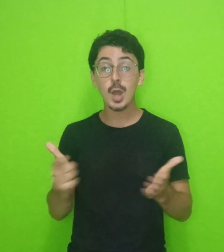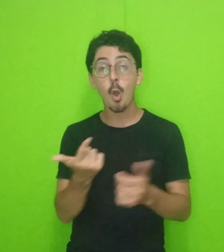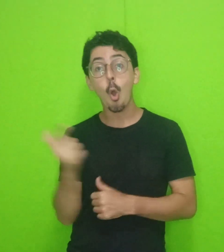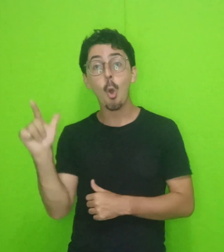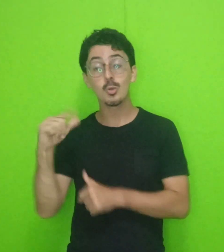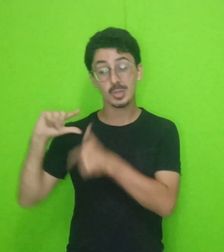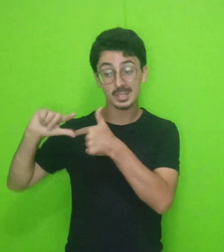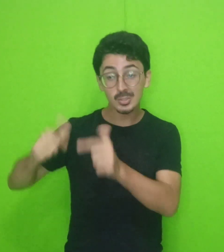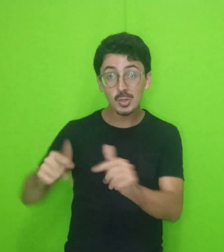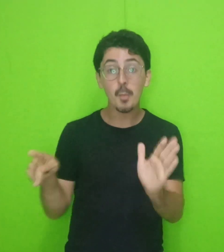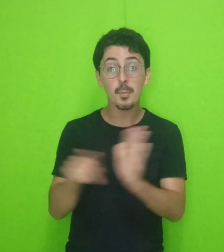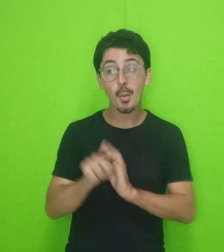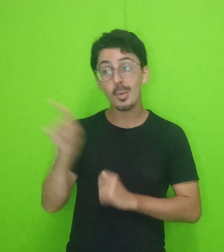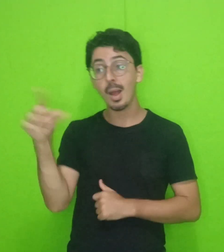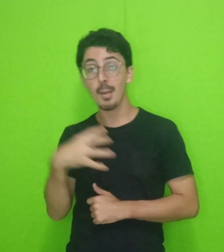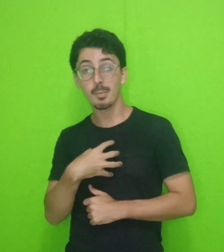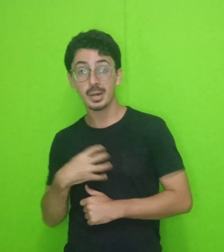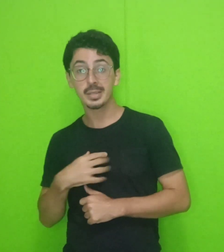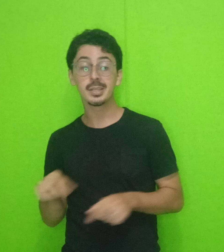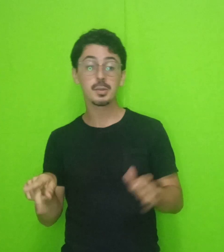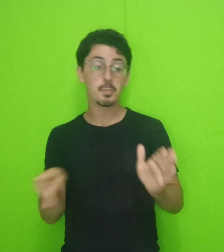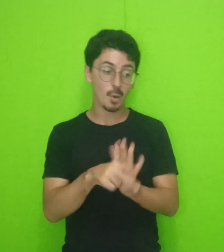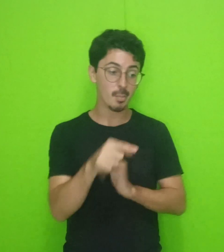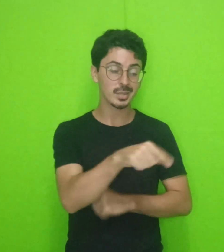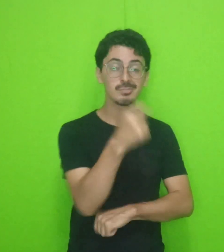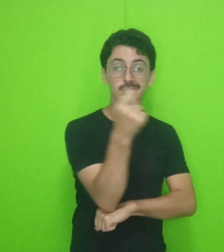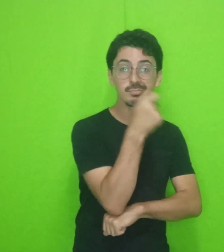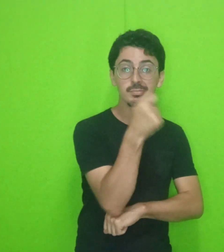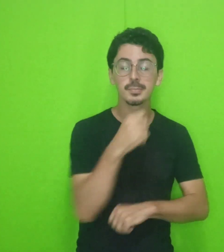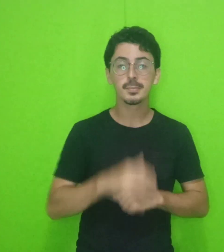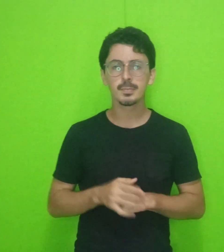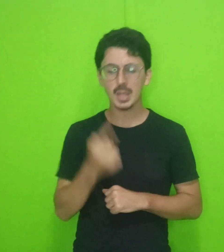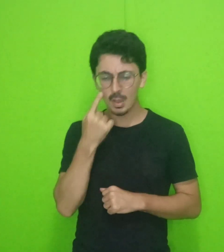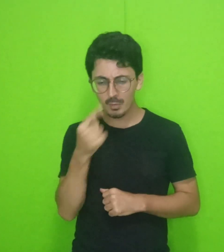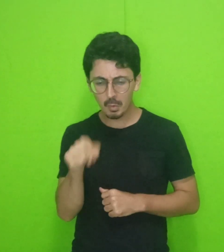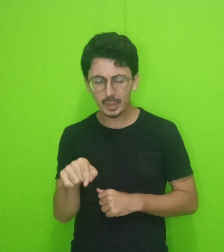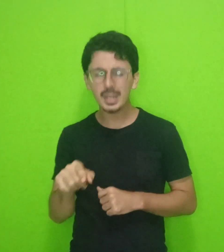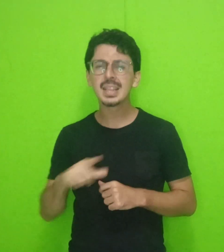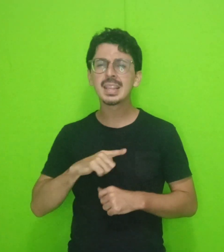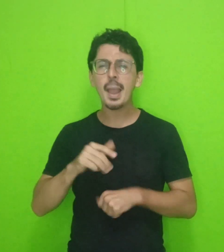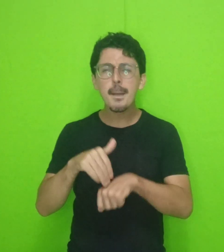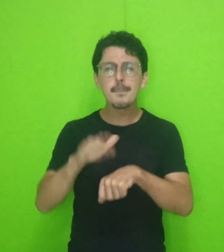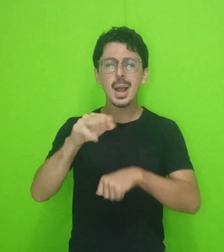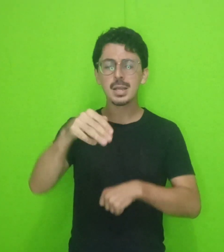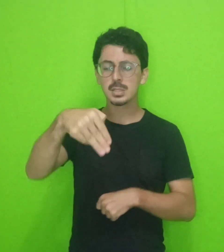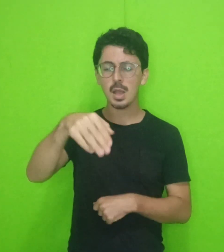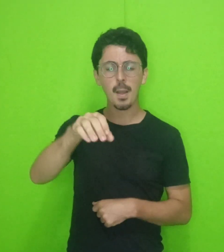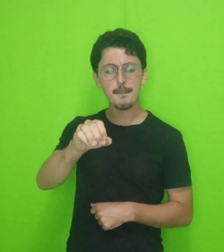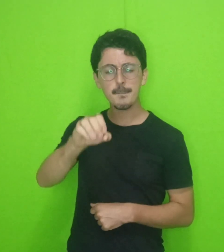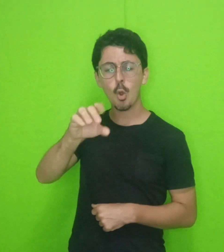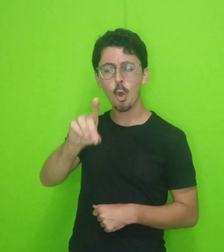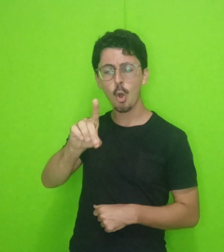e os resultados apontaram para uma maior modalização dos verbos nas notícias